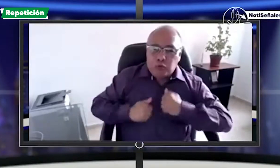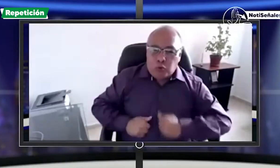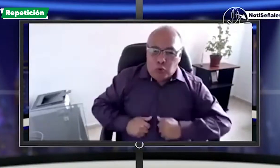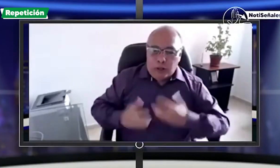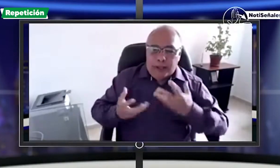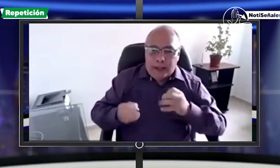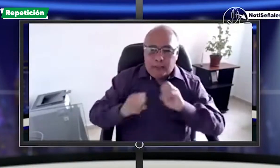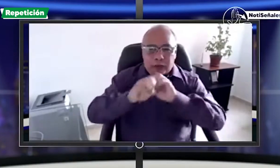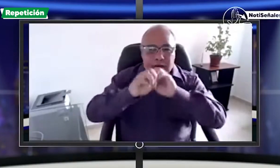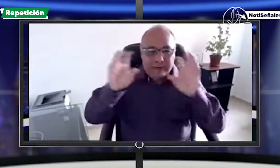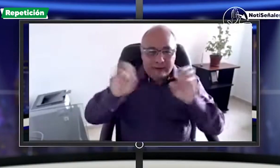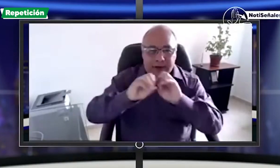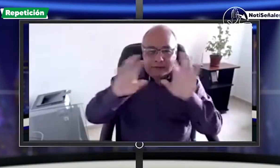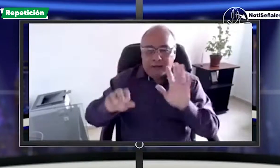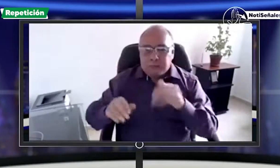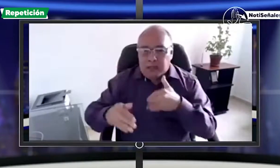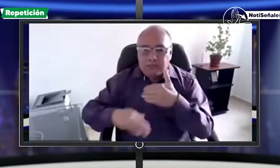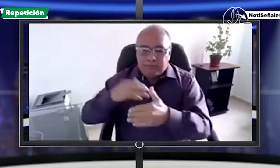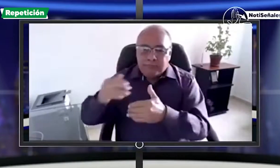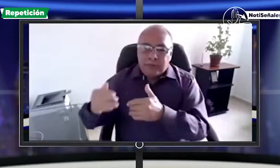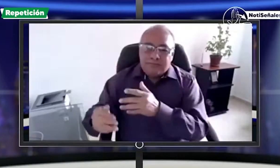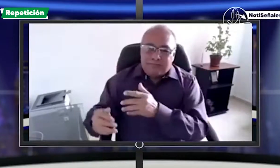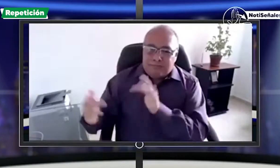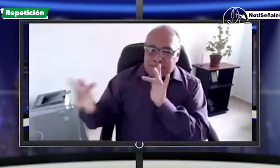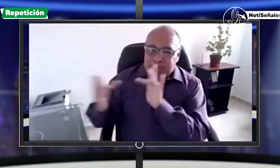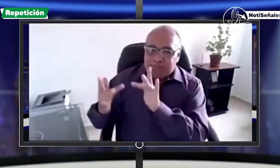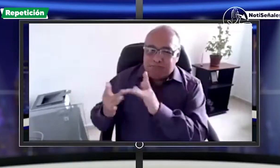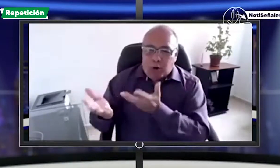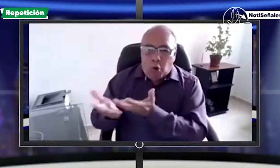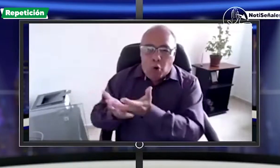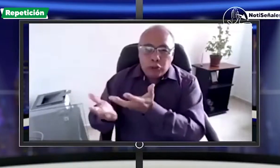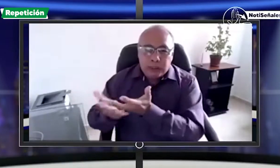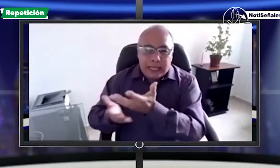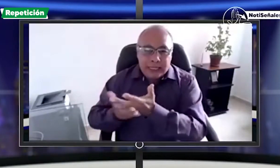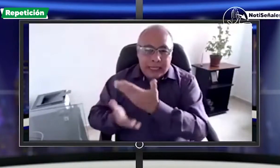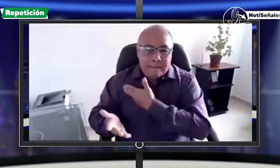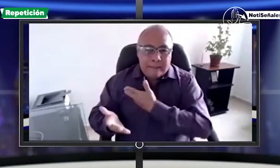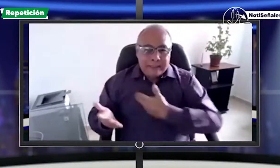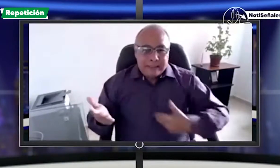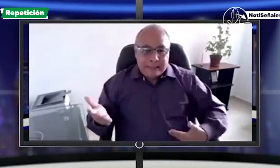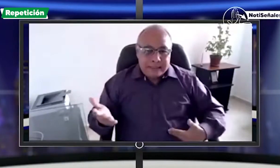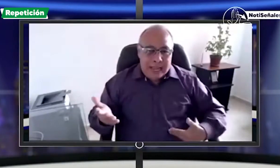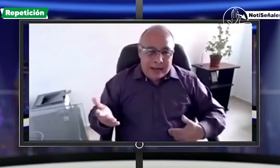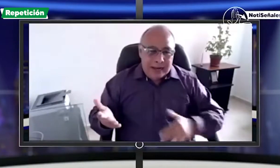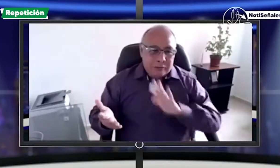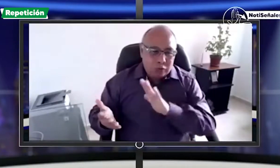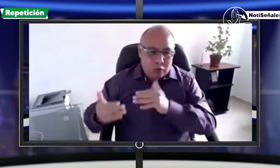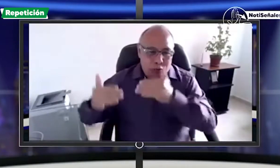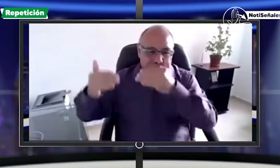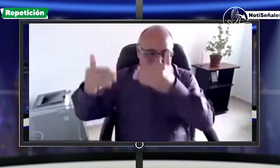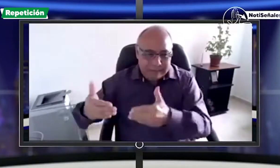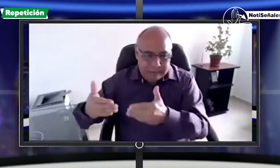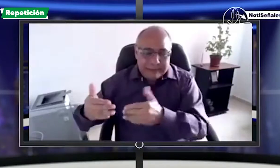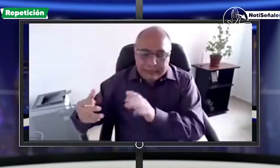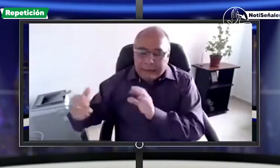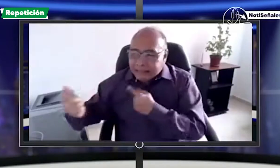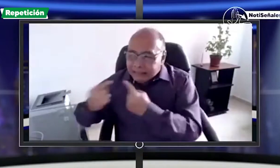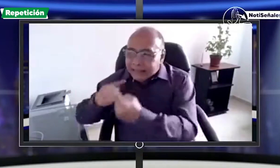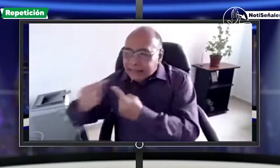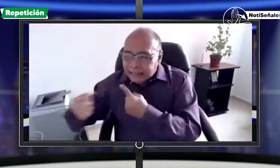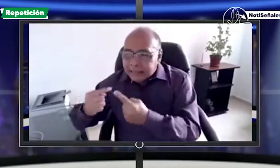diferentes espacios hablando acerca de lo que es el rol del intérprete y queremos entonces hablar también con